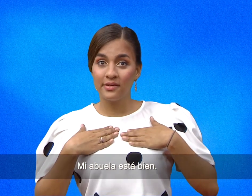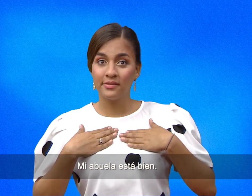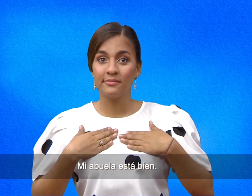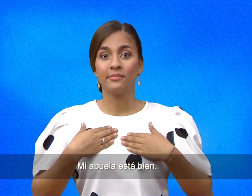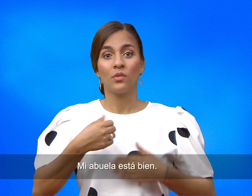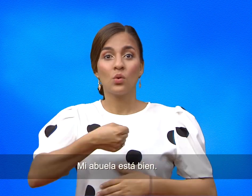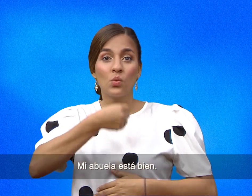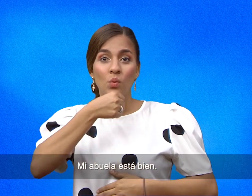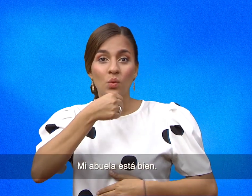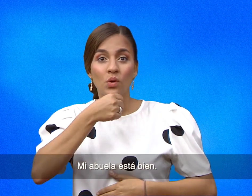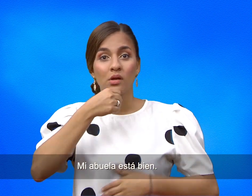Mi abuela